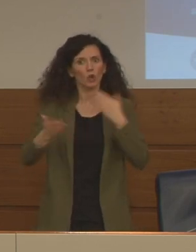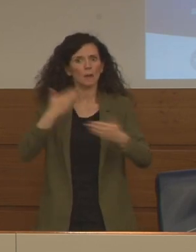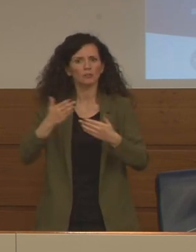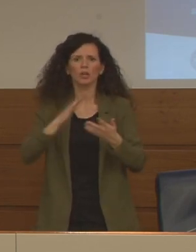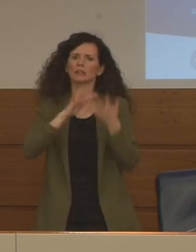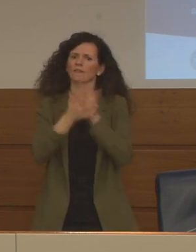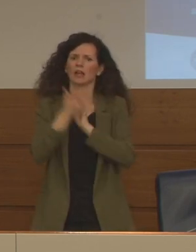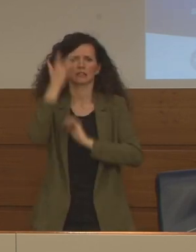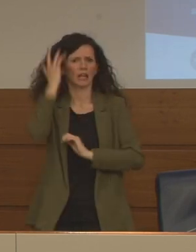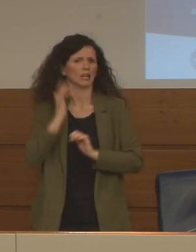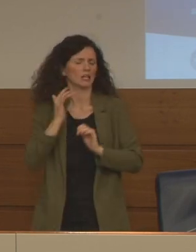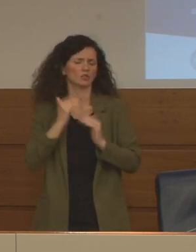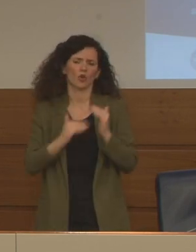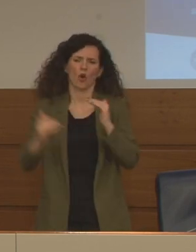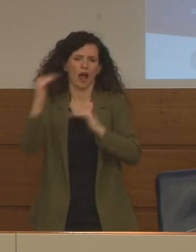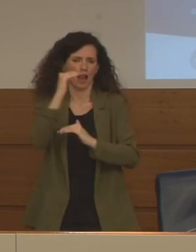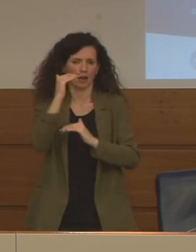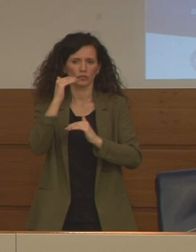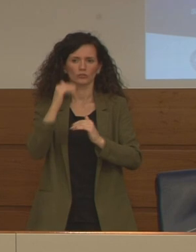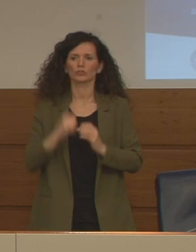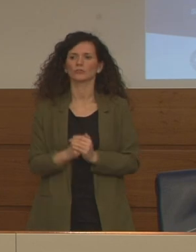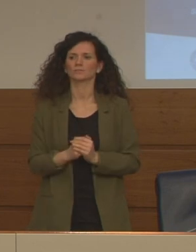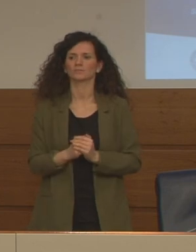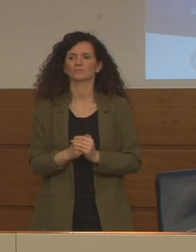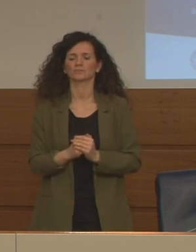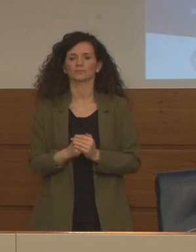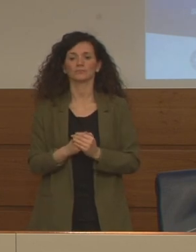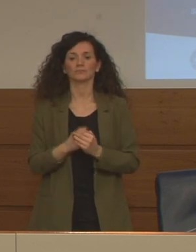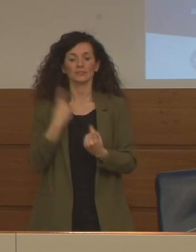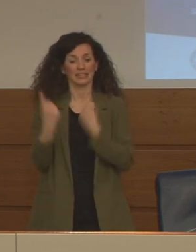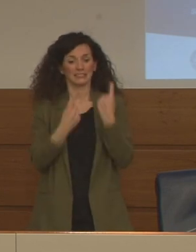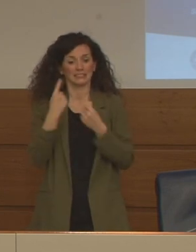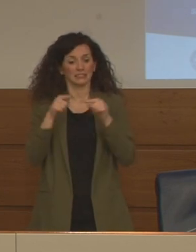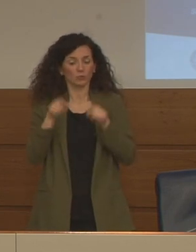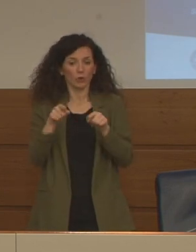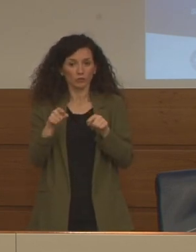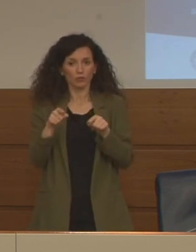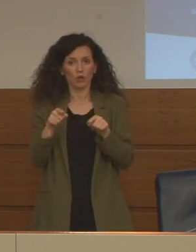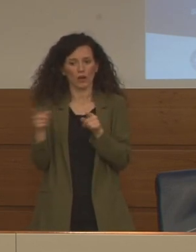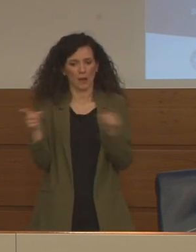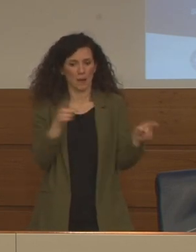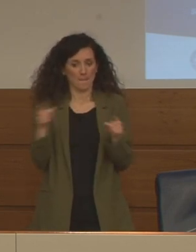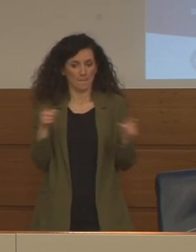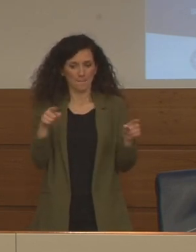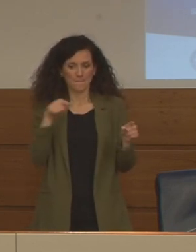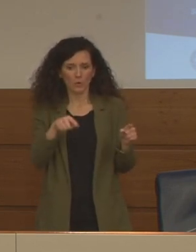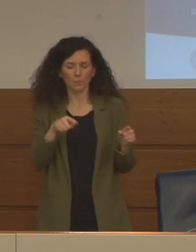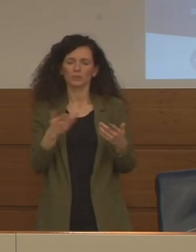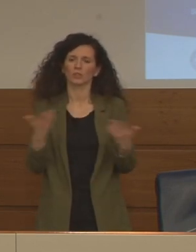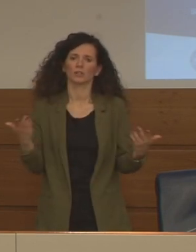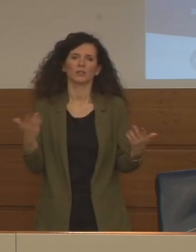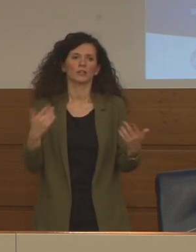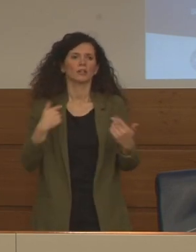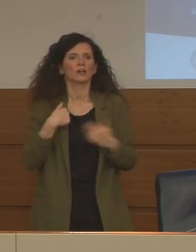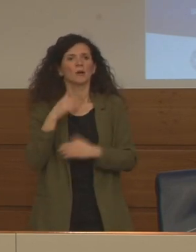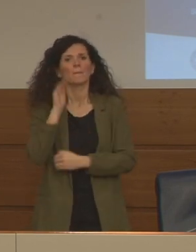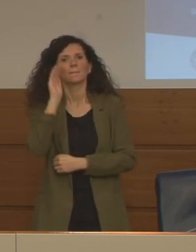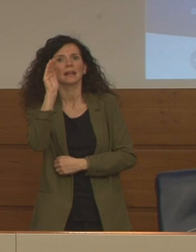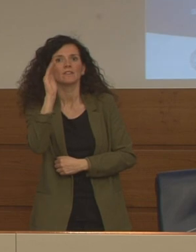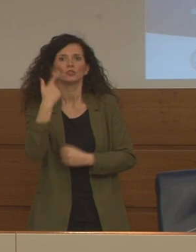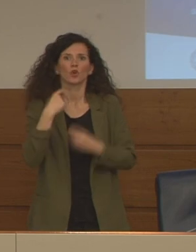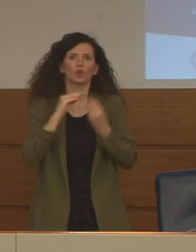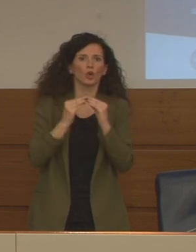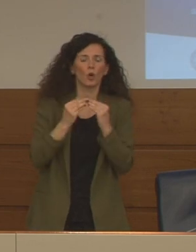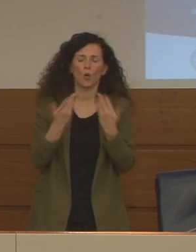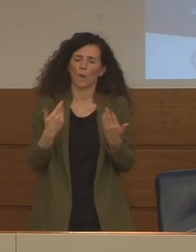maggior rischio noi riteniamo che questa situazione in questo momento ovviamente non possiamo fare previsioni ma possiamo